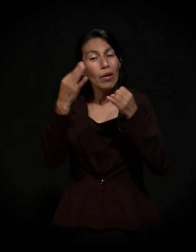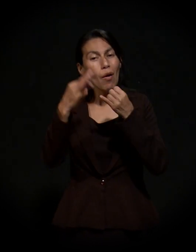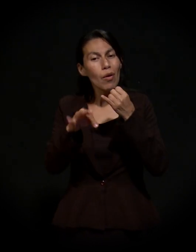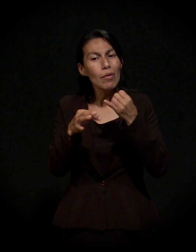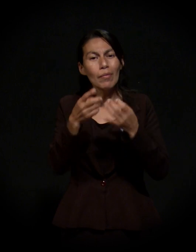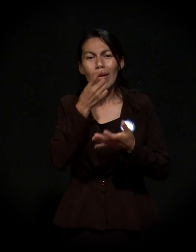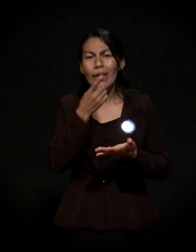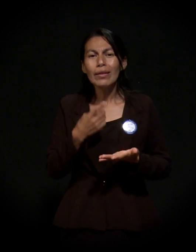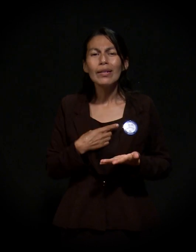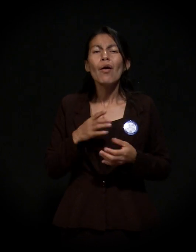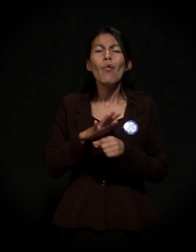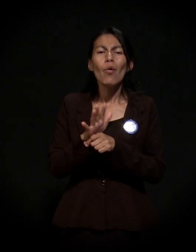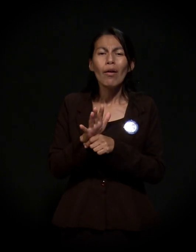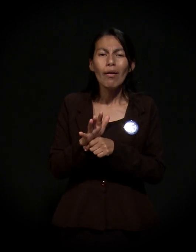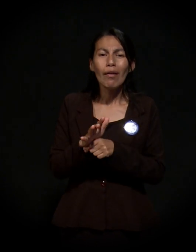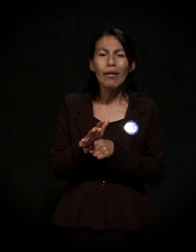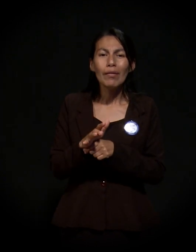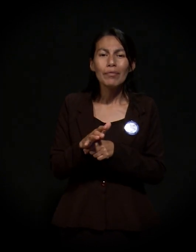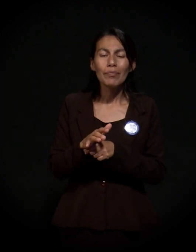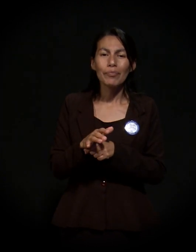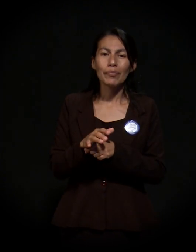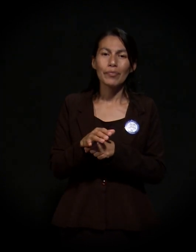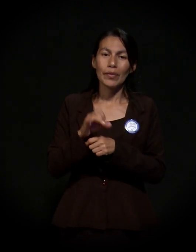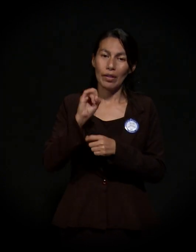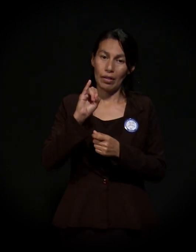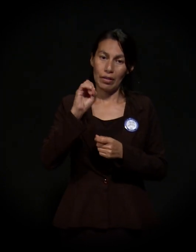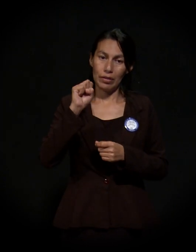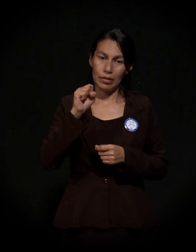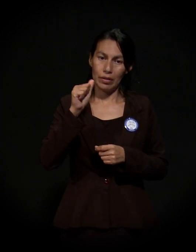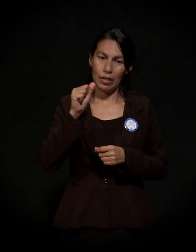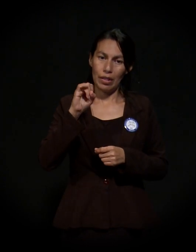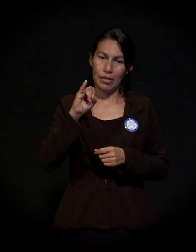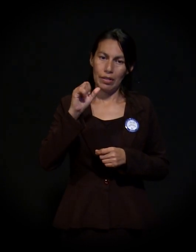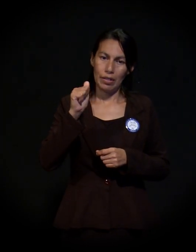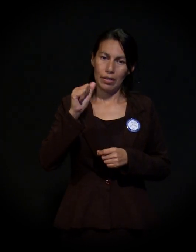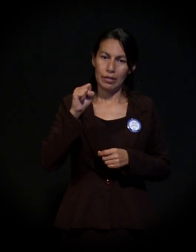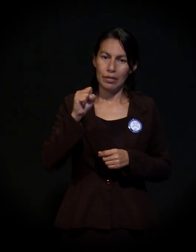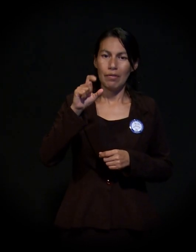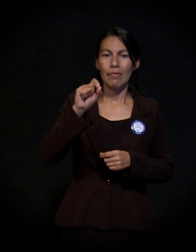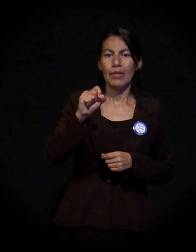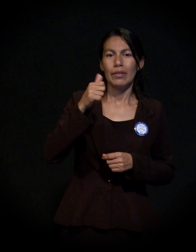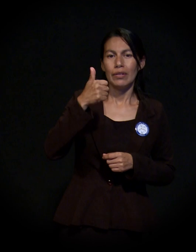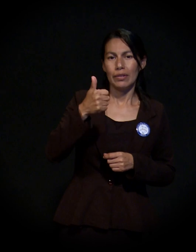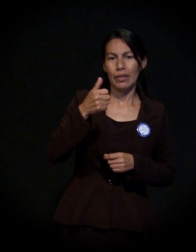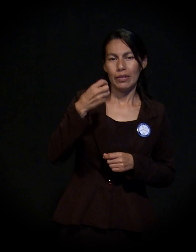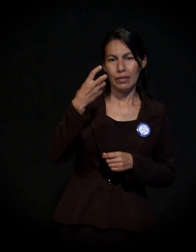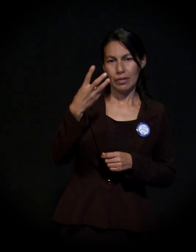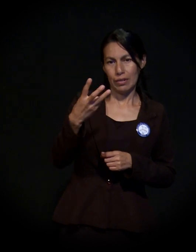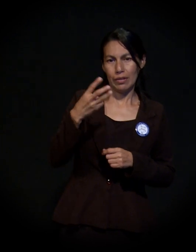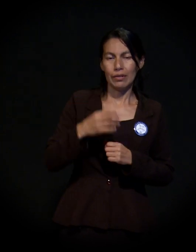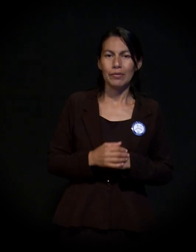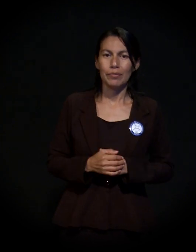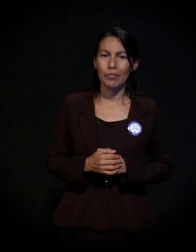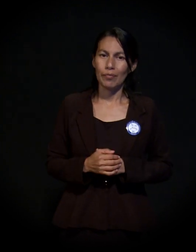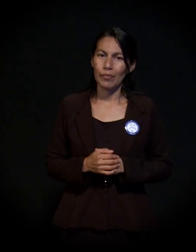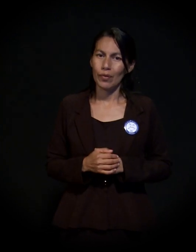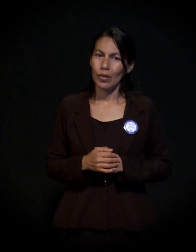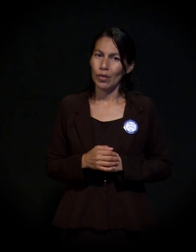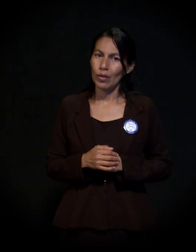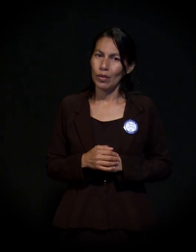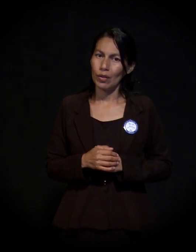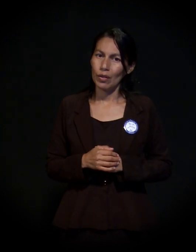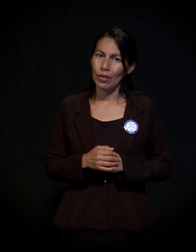a compartir esta noche, Aurora. La de Isaías 26:3. Tú guardarás